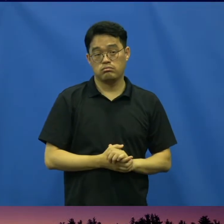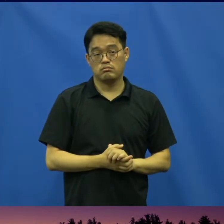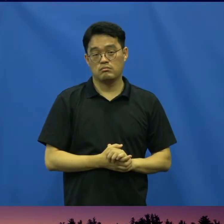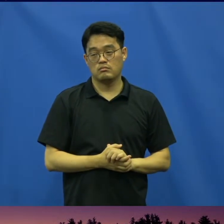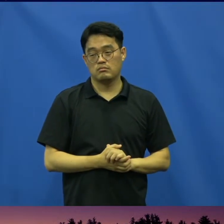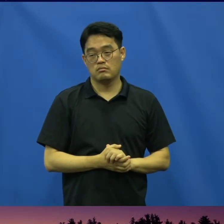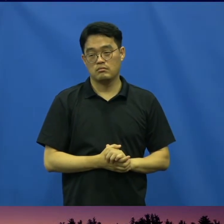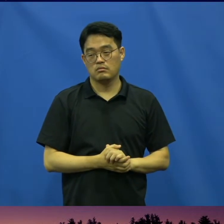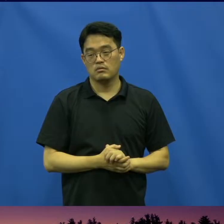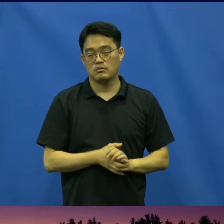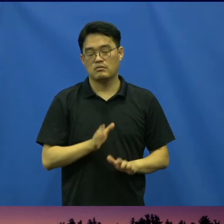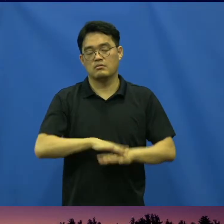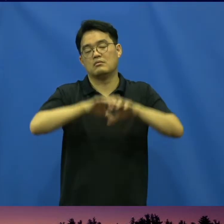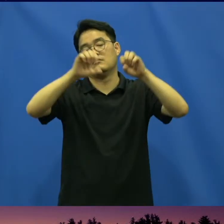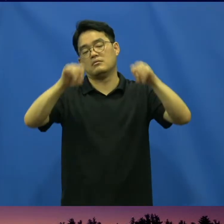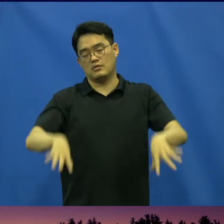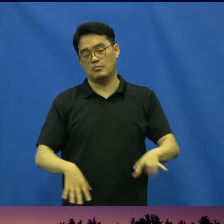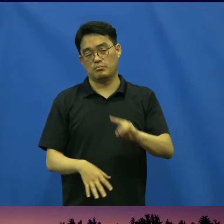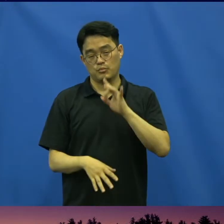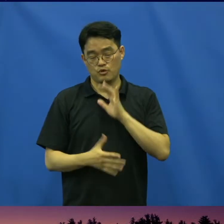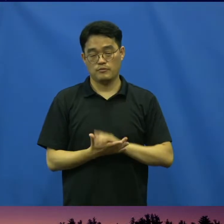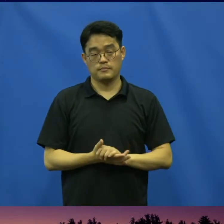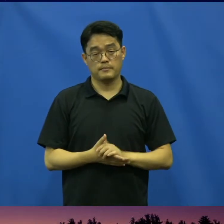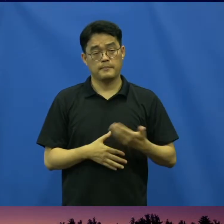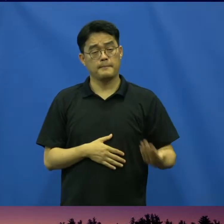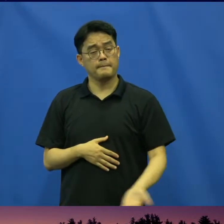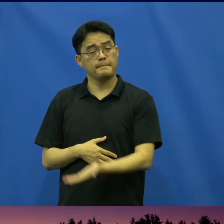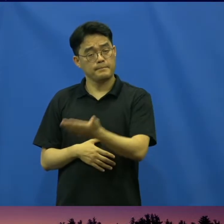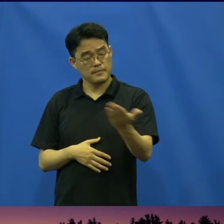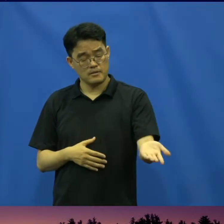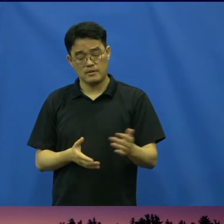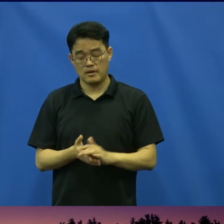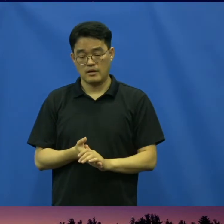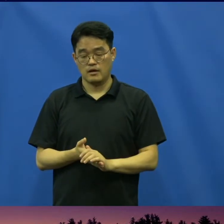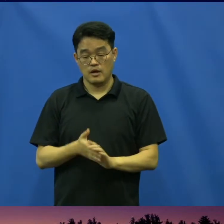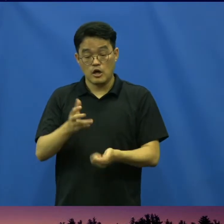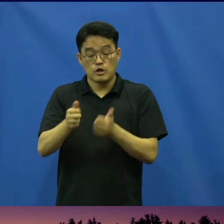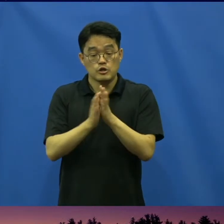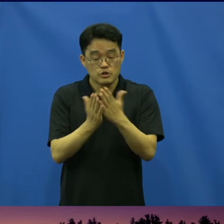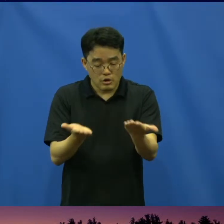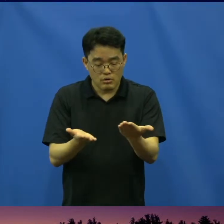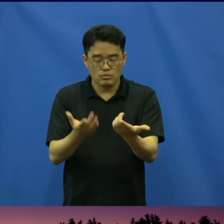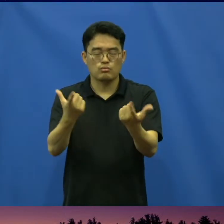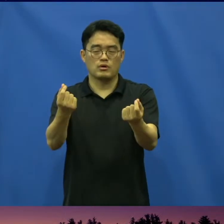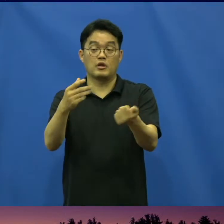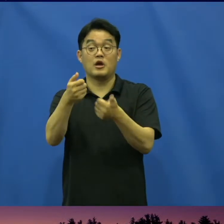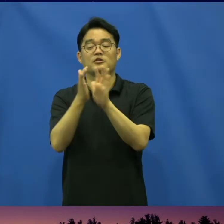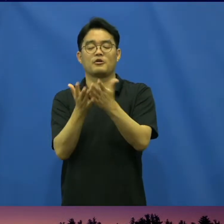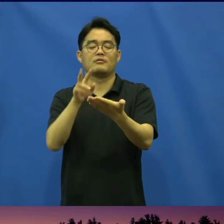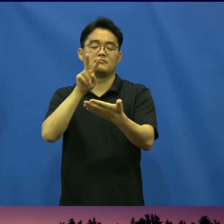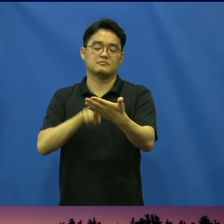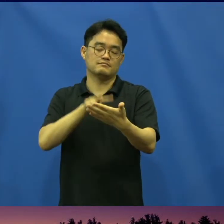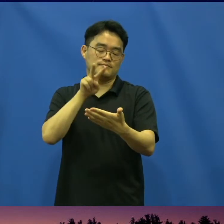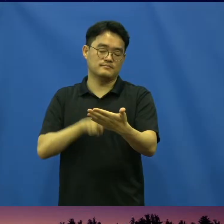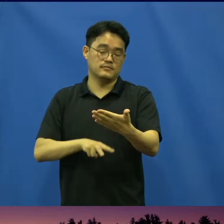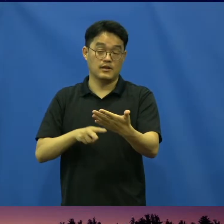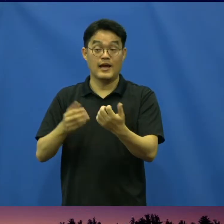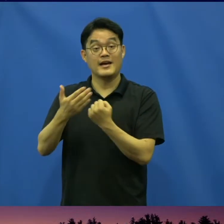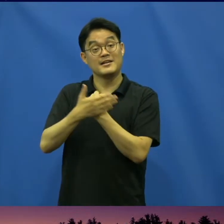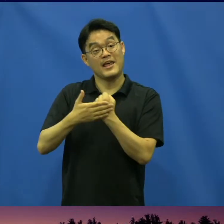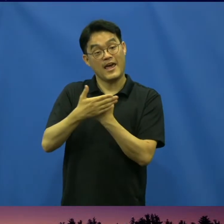은혜를 안 받고 성경을 보면요, 성경보다는 무신론자가 돼요. 더 어떤 사람은 말도 안 되는 소리를